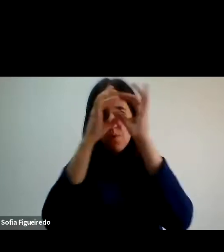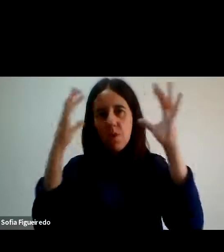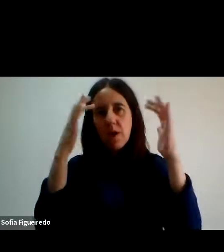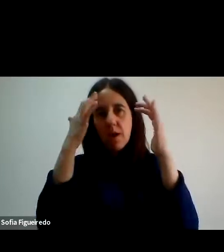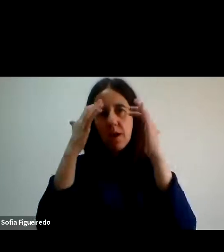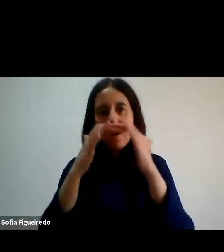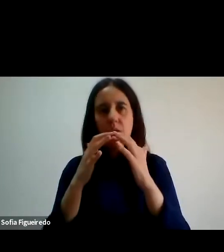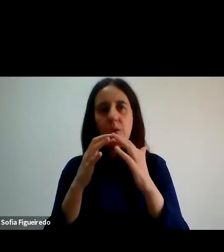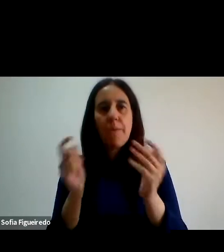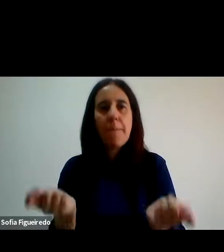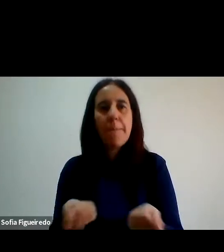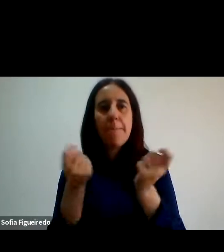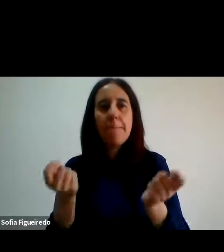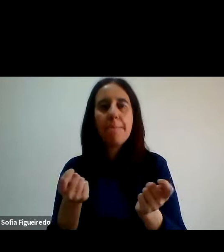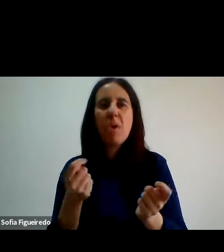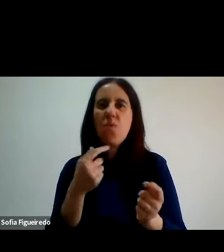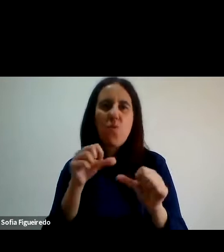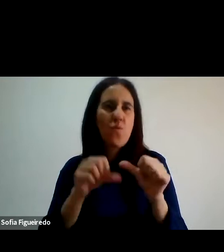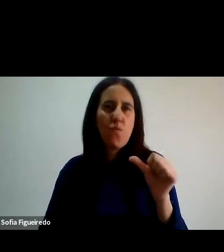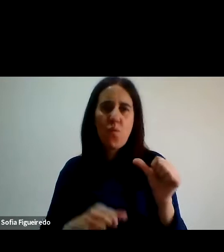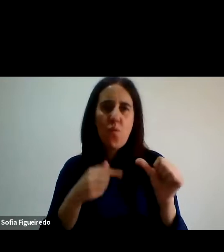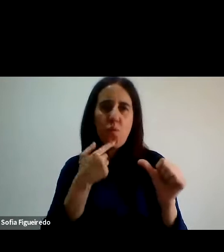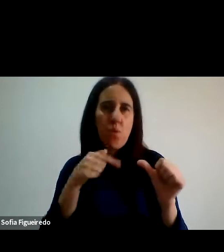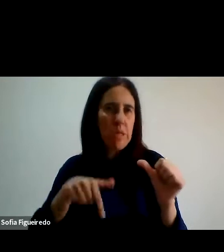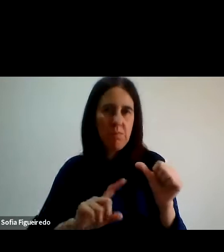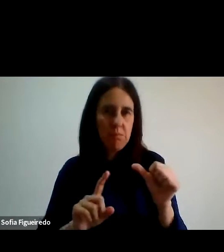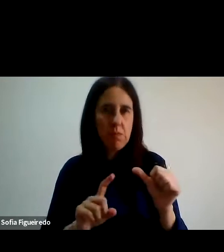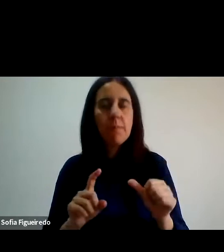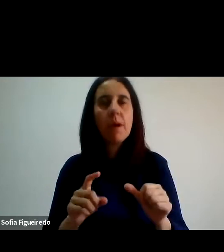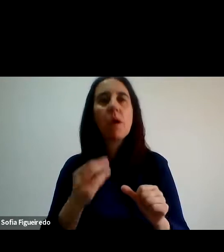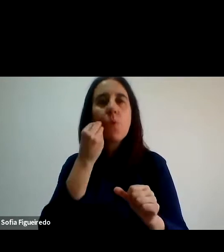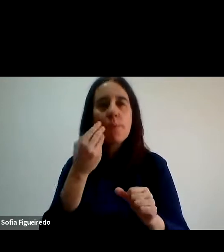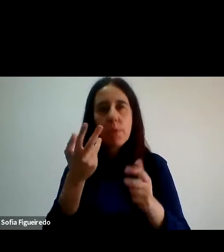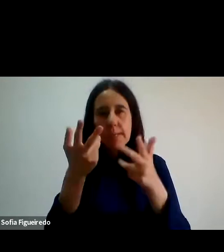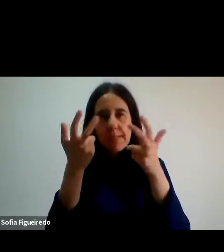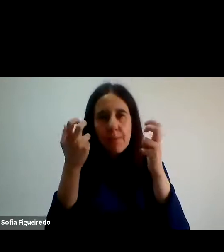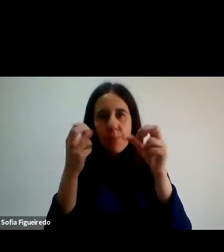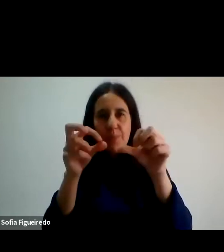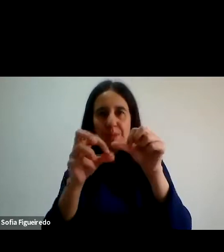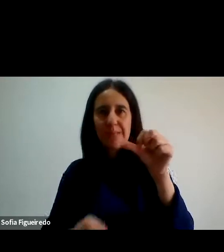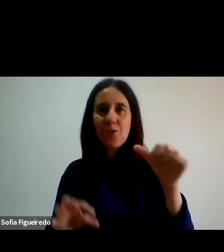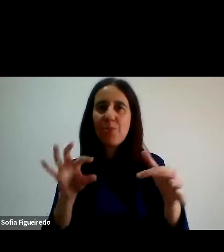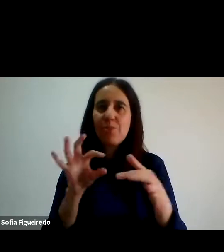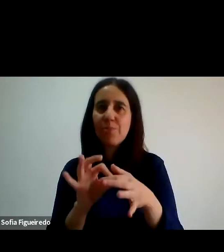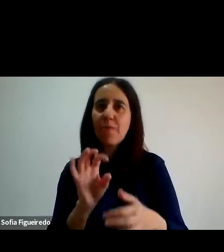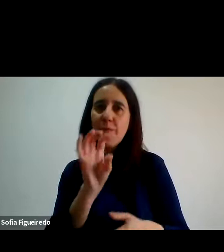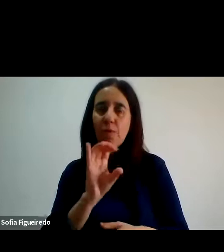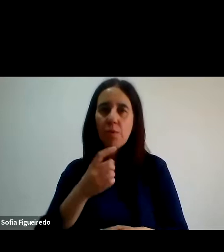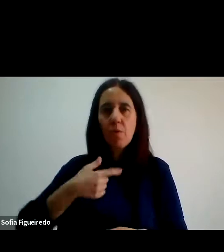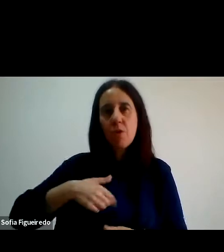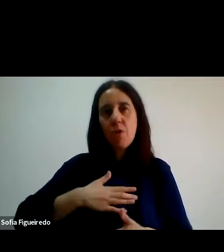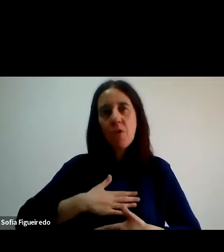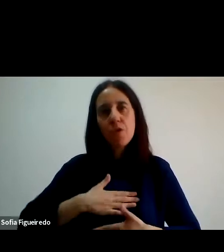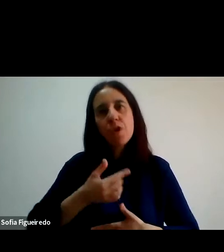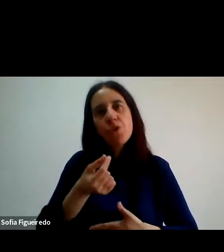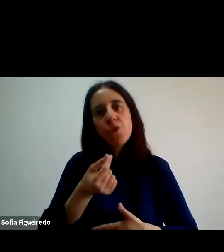vou desenvolver demasiado hoje aqui, mas tem a ver com a forma como nós recebemos as mensagens, tem a ver com a forma como nós somos todos um